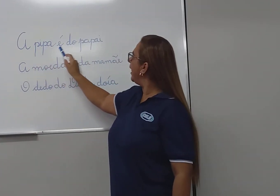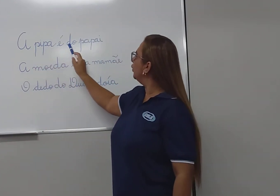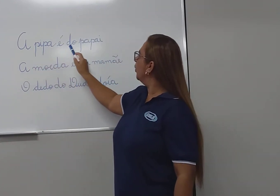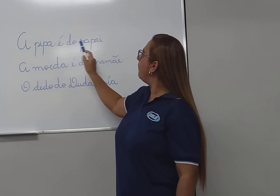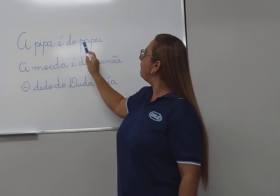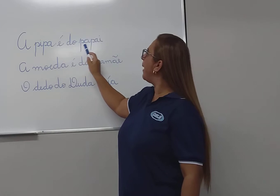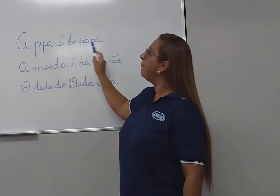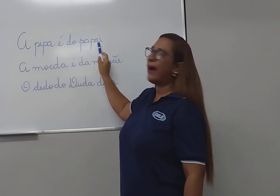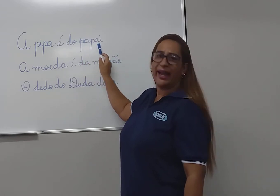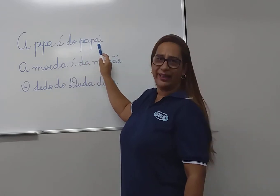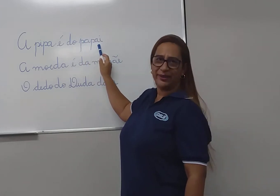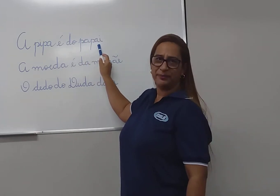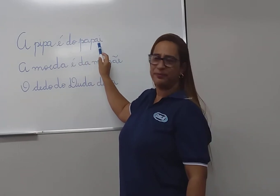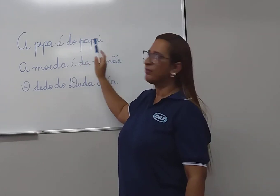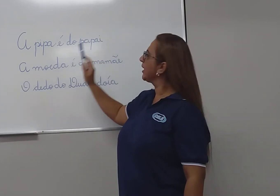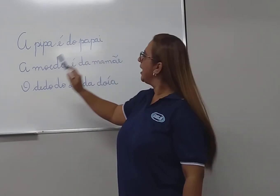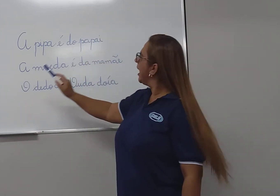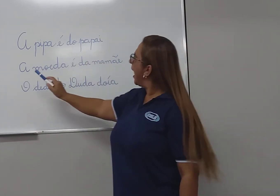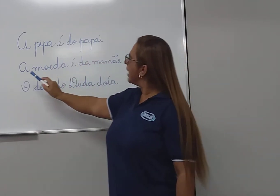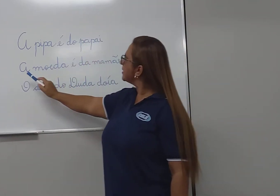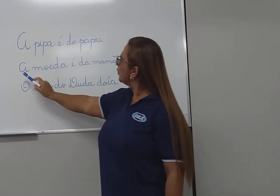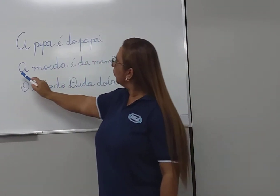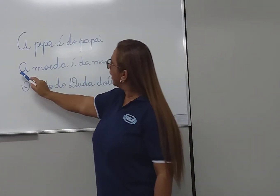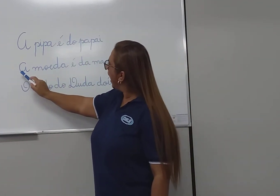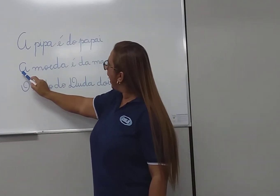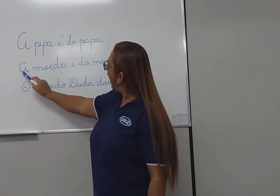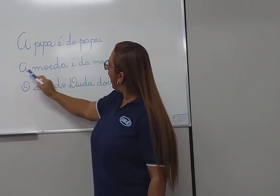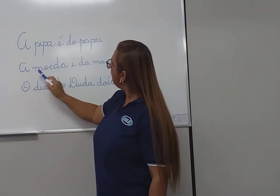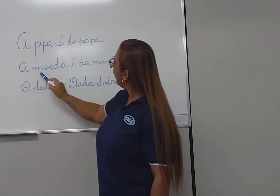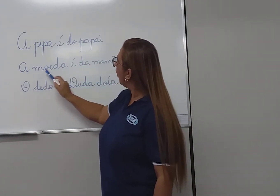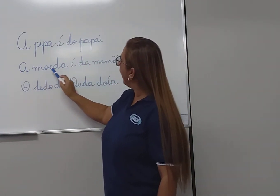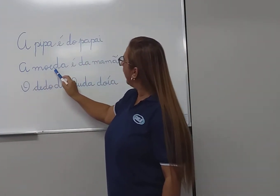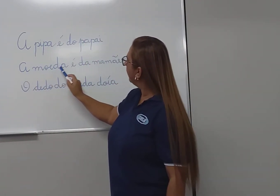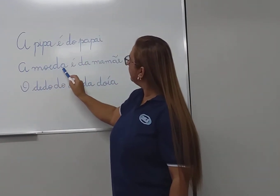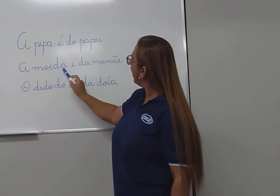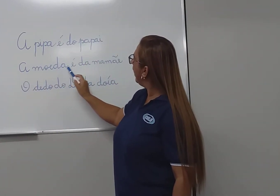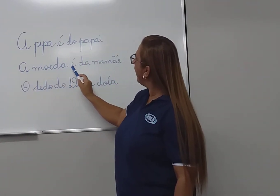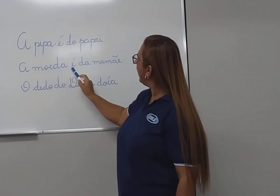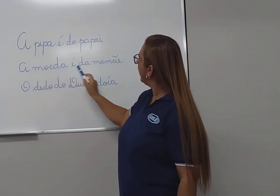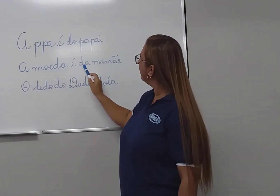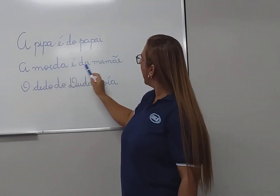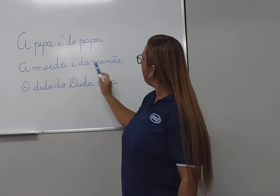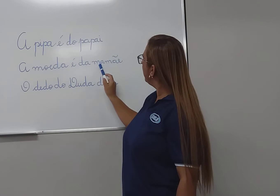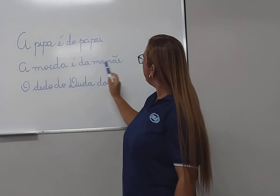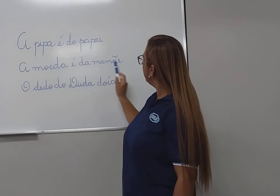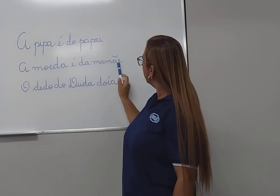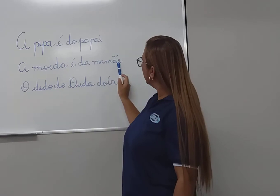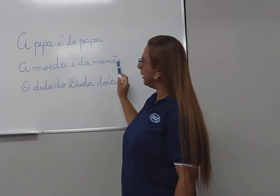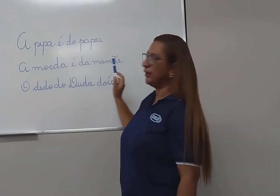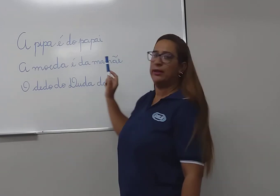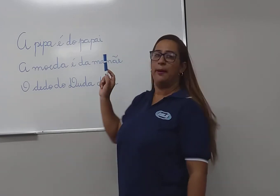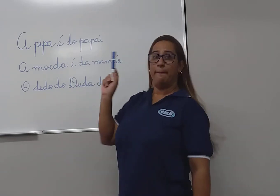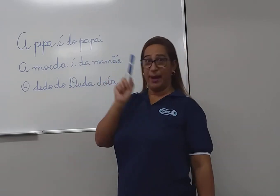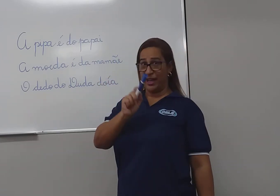do papai. A segunda, a moeda é da mamãe. Mais